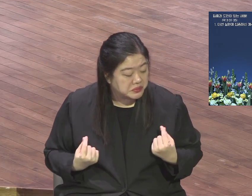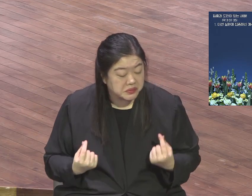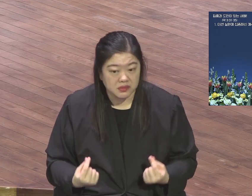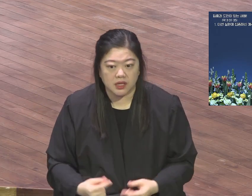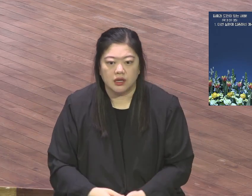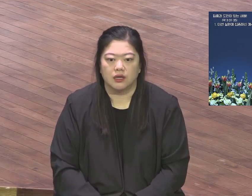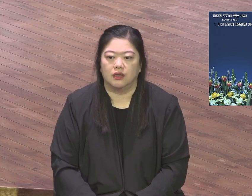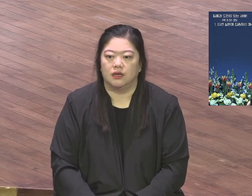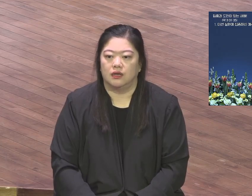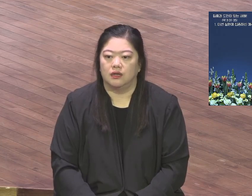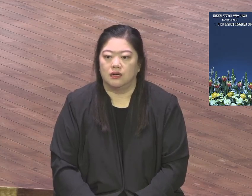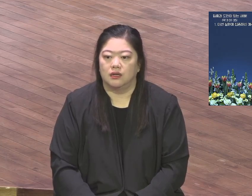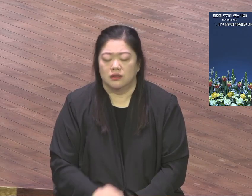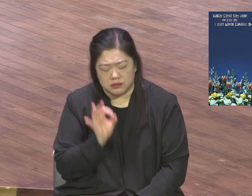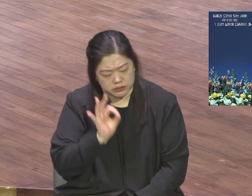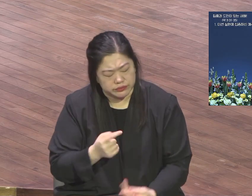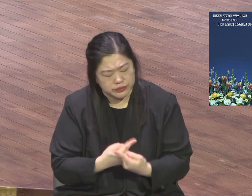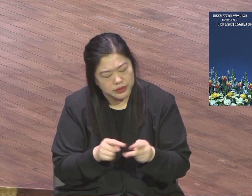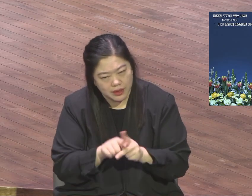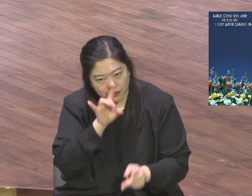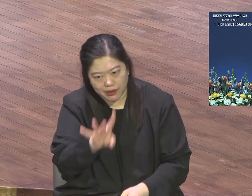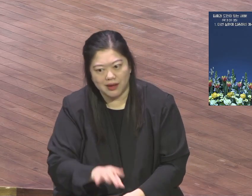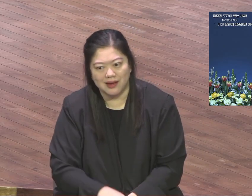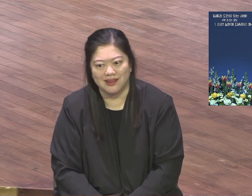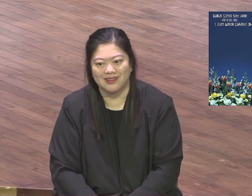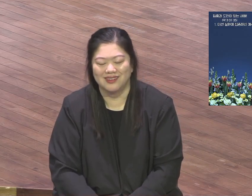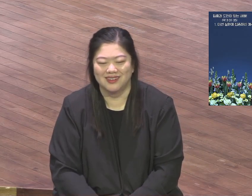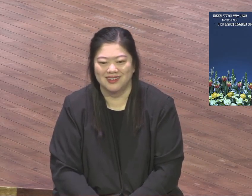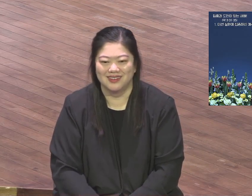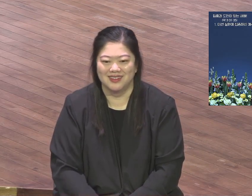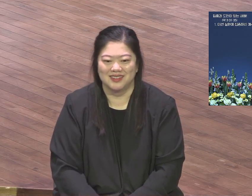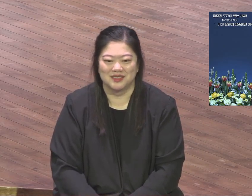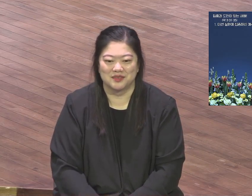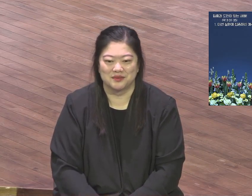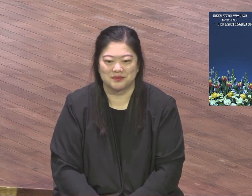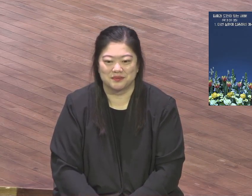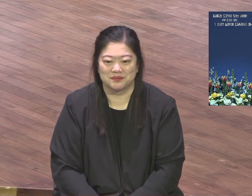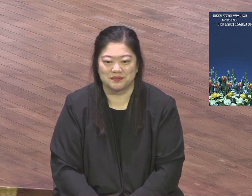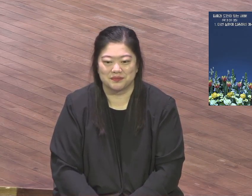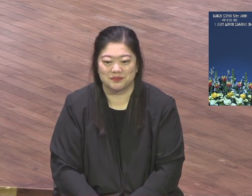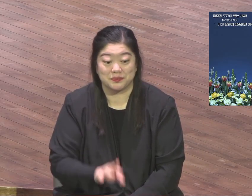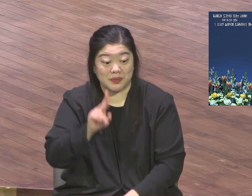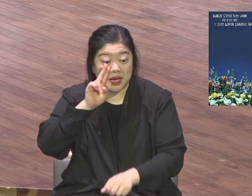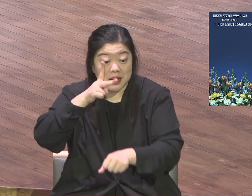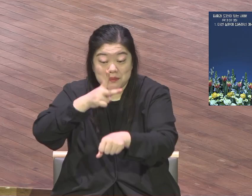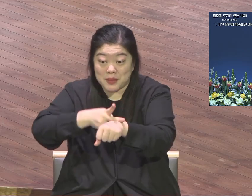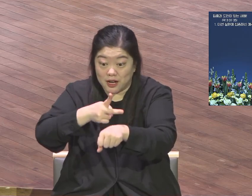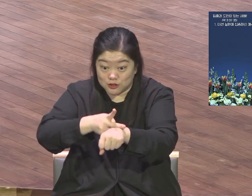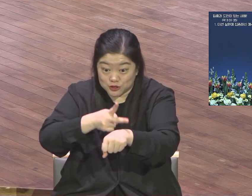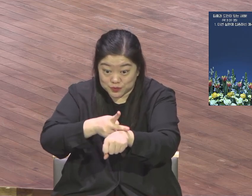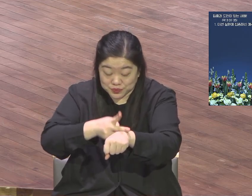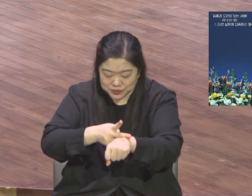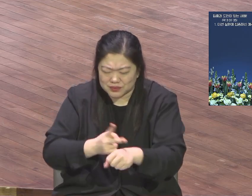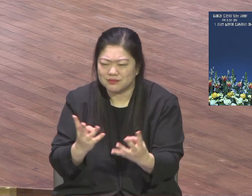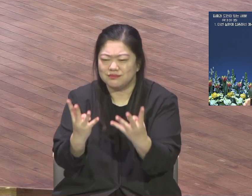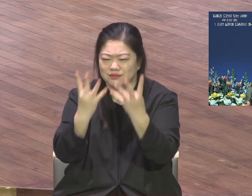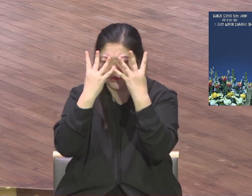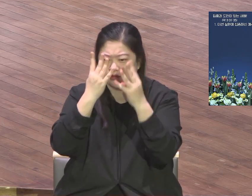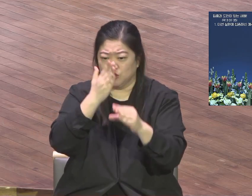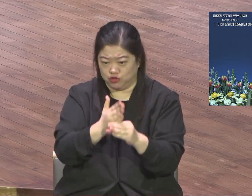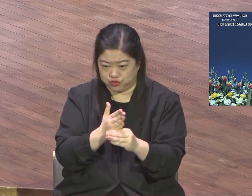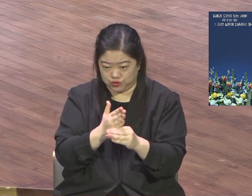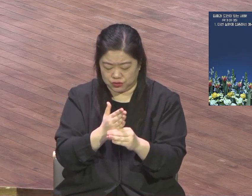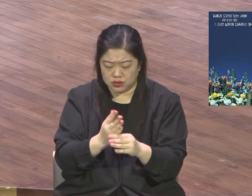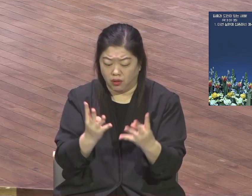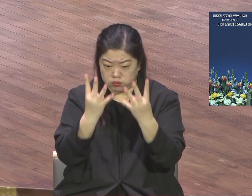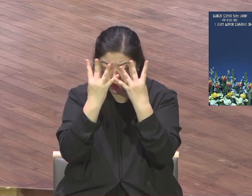400년 26장에 보면요. 사도 바울이 결박된 상태에서 예수 그리스도의 십자가 복음을